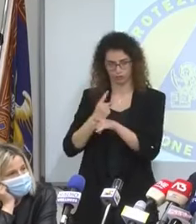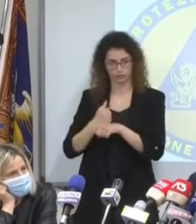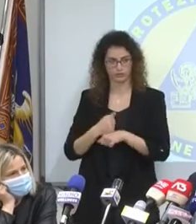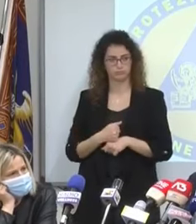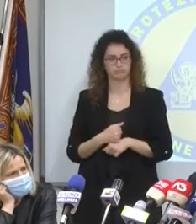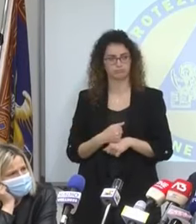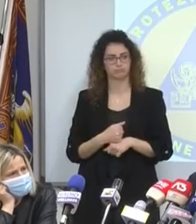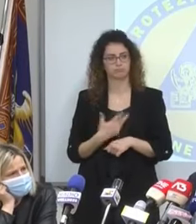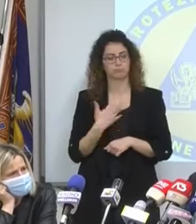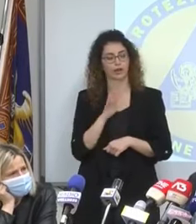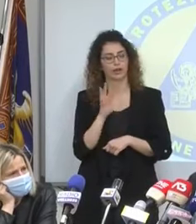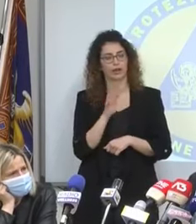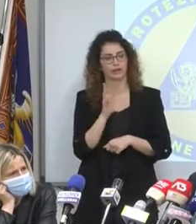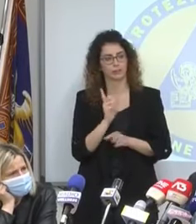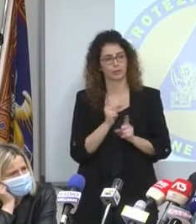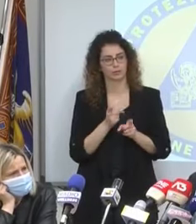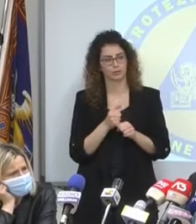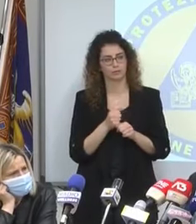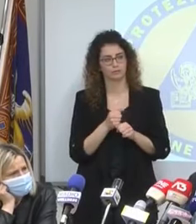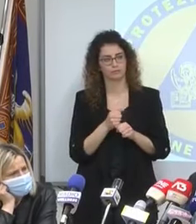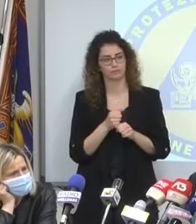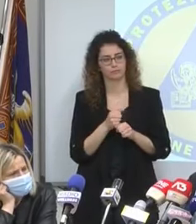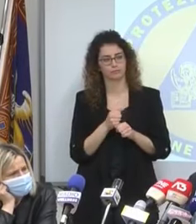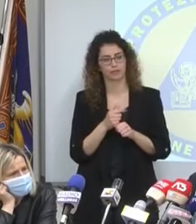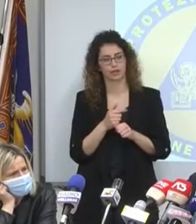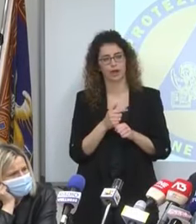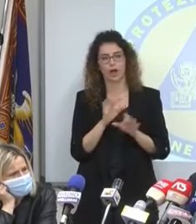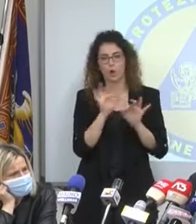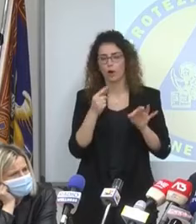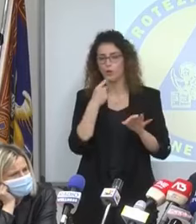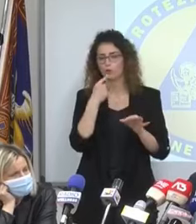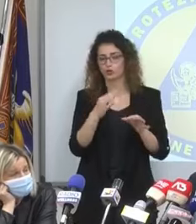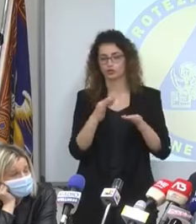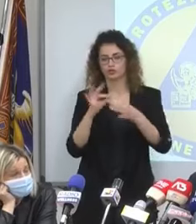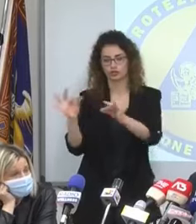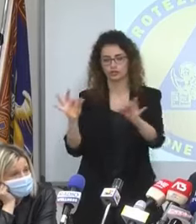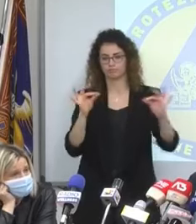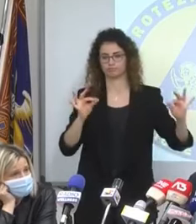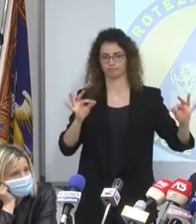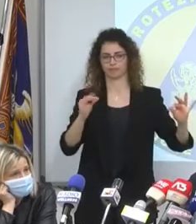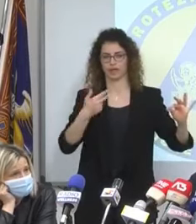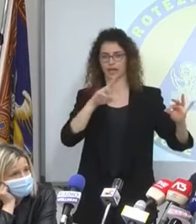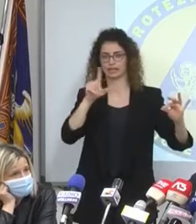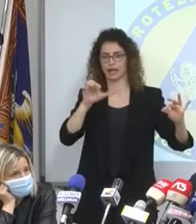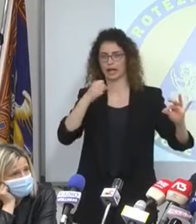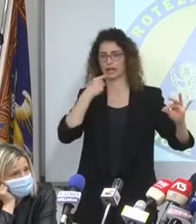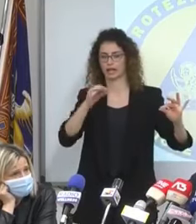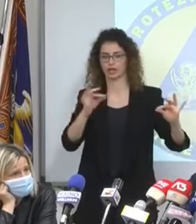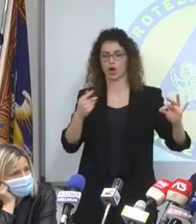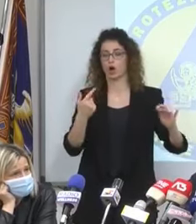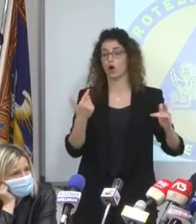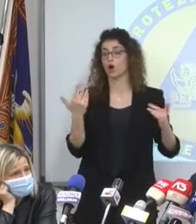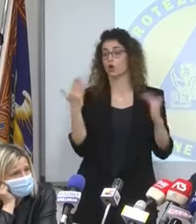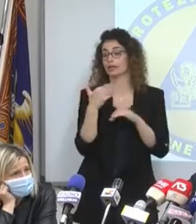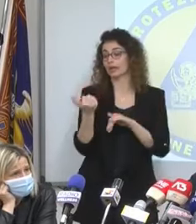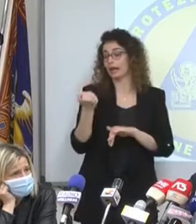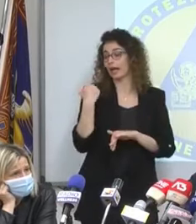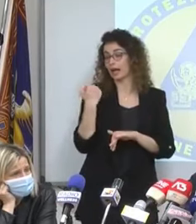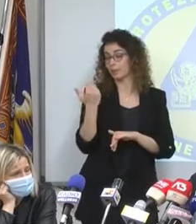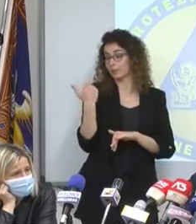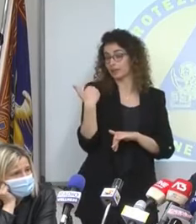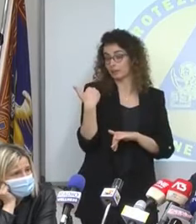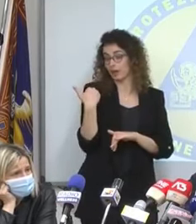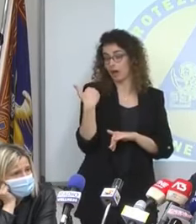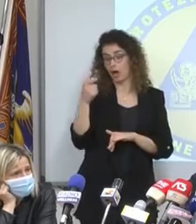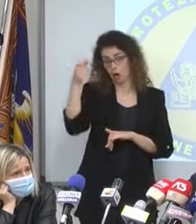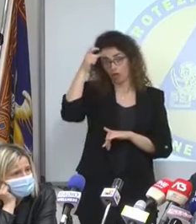Sì, perché insomma le viene attribuito così uno scatto. No, ne ho parlato la sera prima